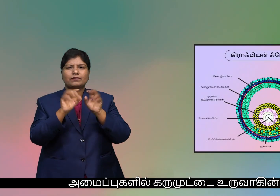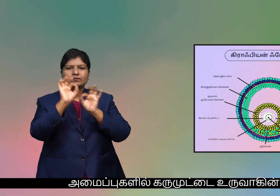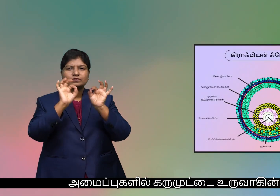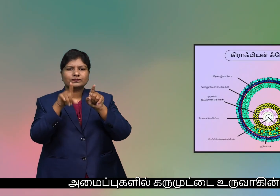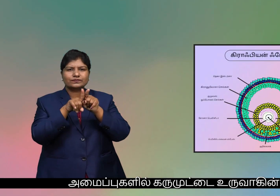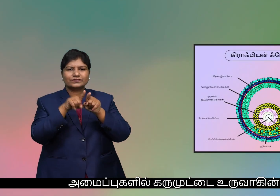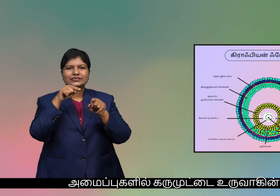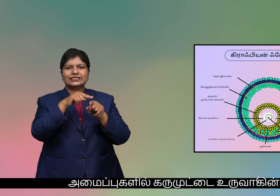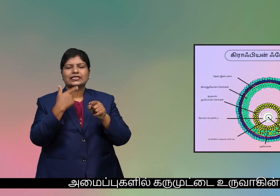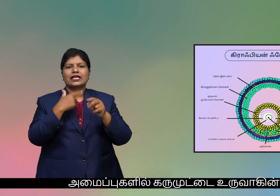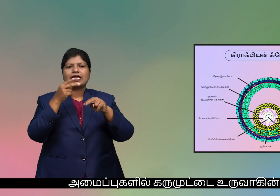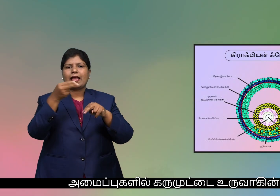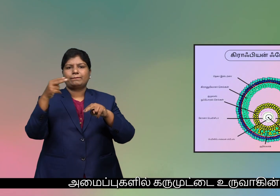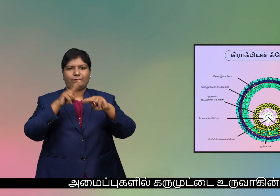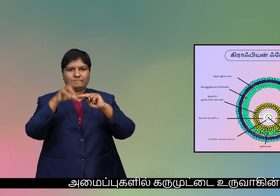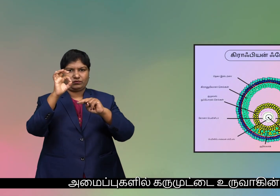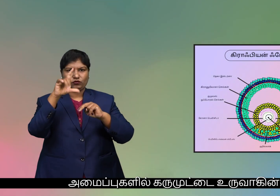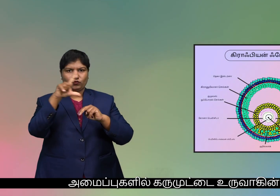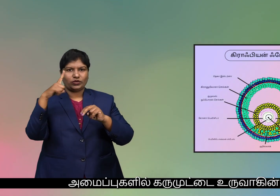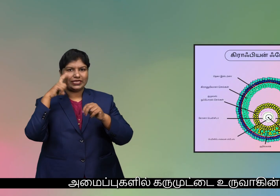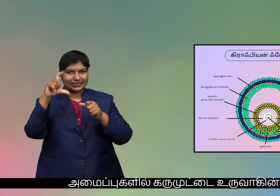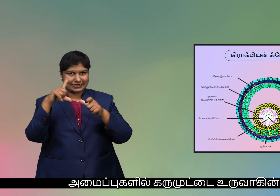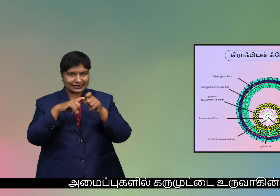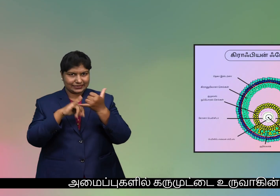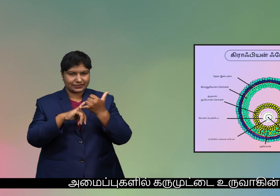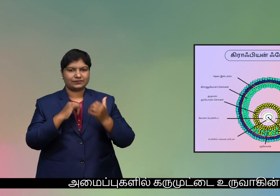அமைப்புகளில் கருமுட்டை உருவாகின்றன.